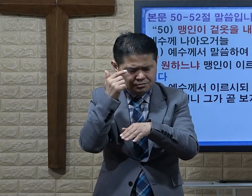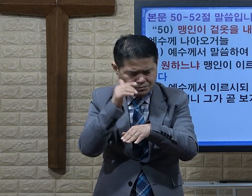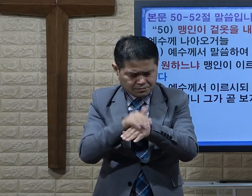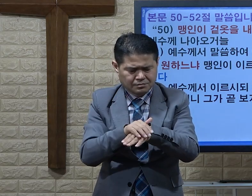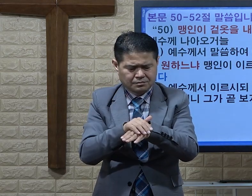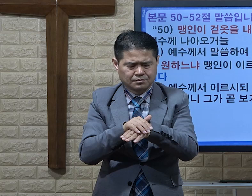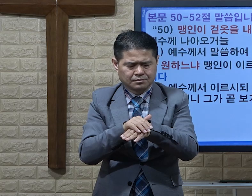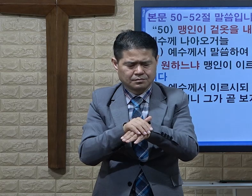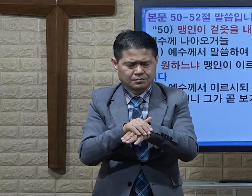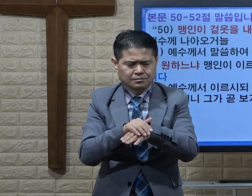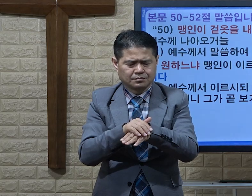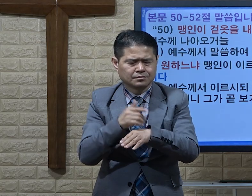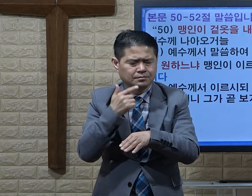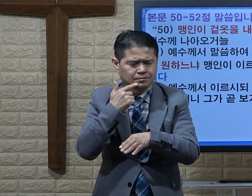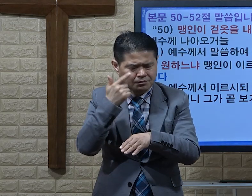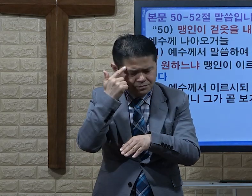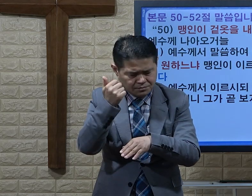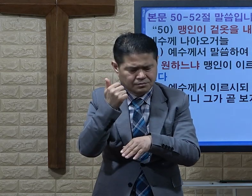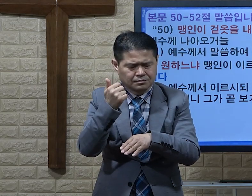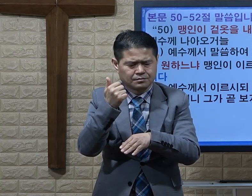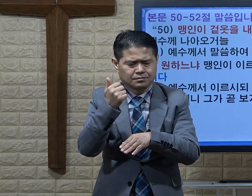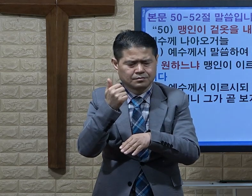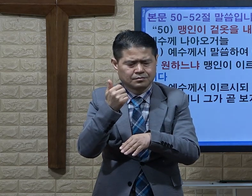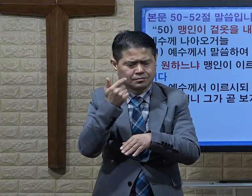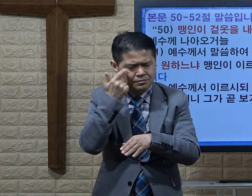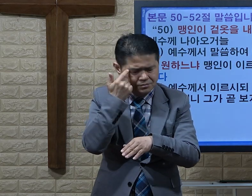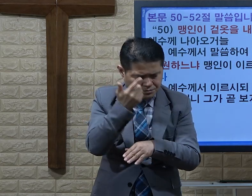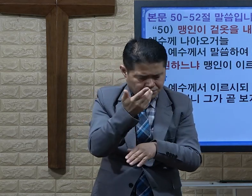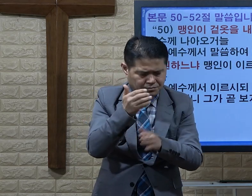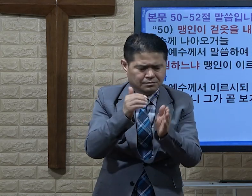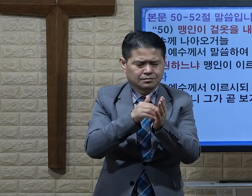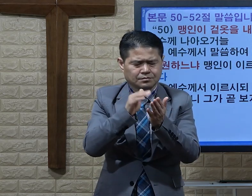교회에 가짜와 진짜를 분별하게 하여 주옵시고